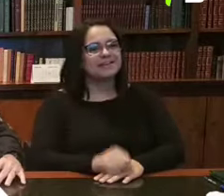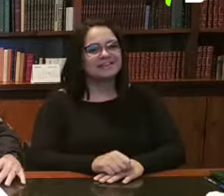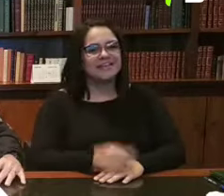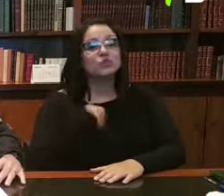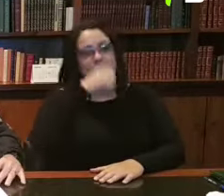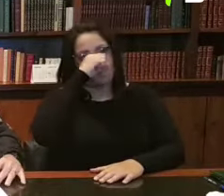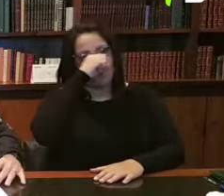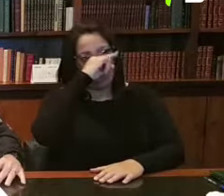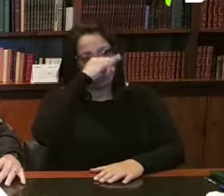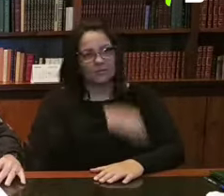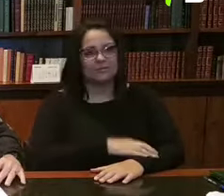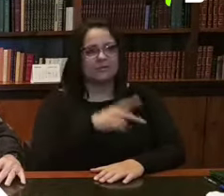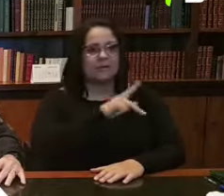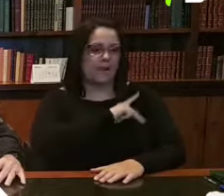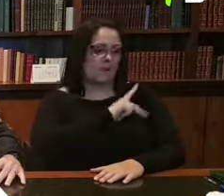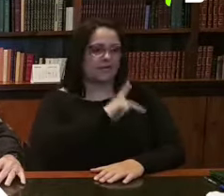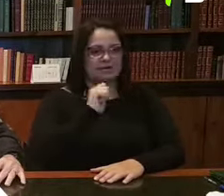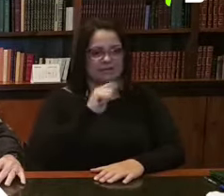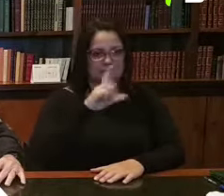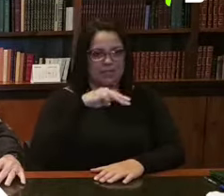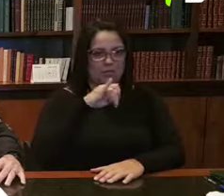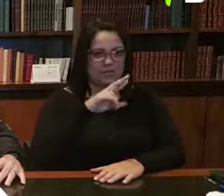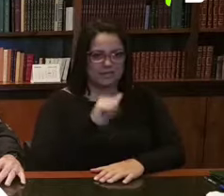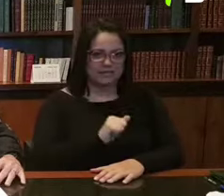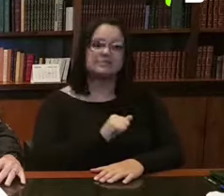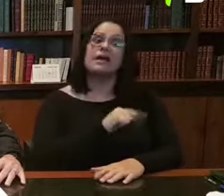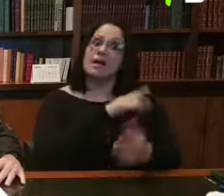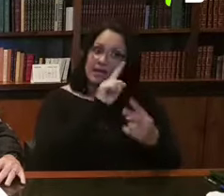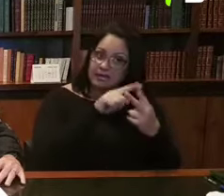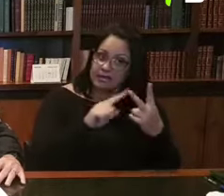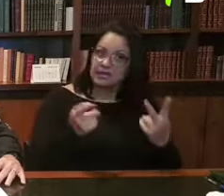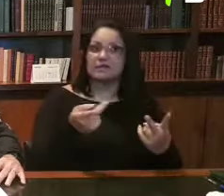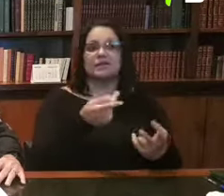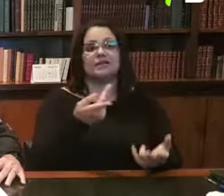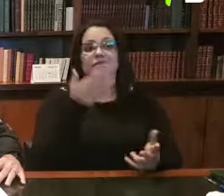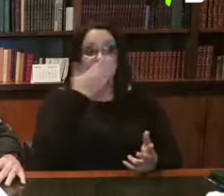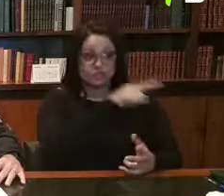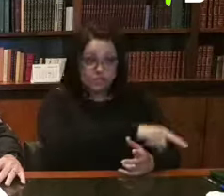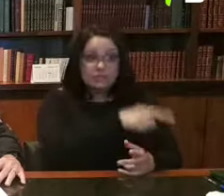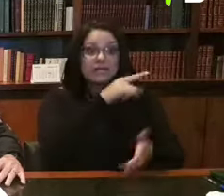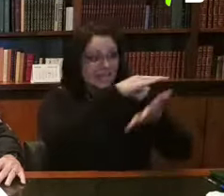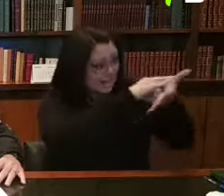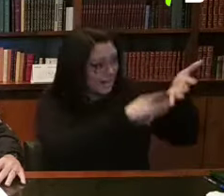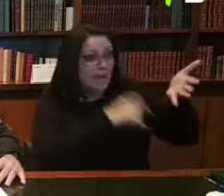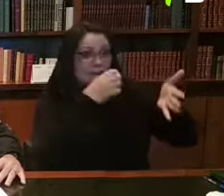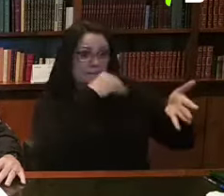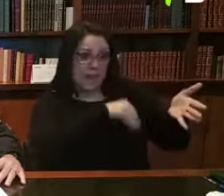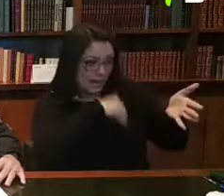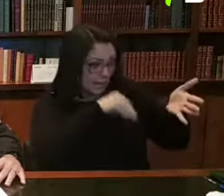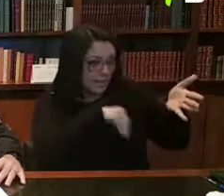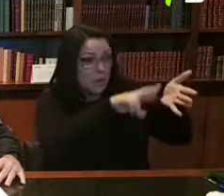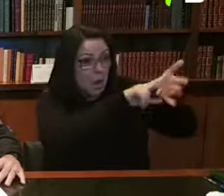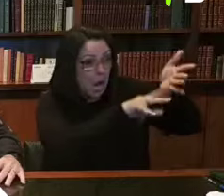certo a sua pouco palmeirense é são os times é que tem as maiores folhas de pagamento é flamengo o